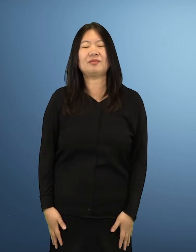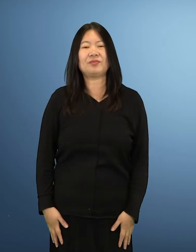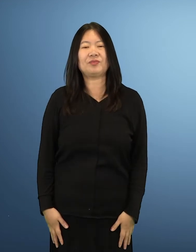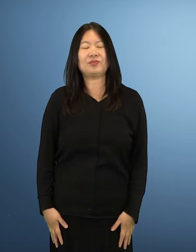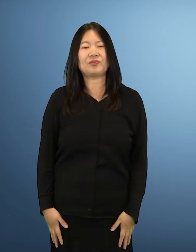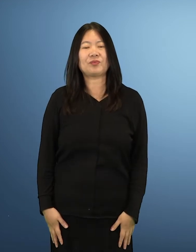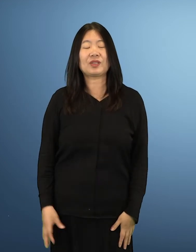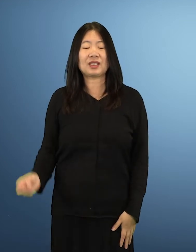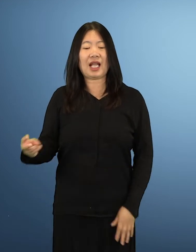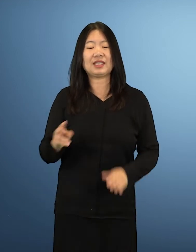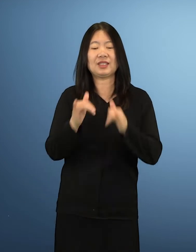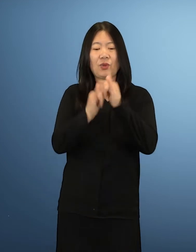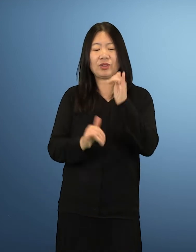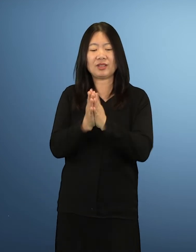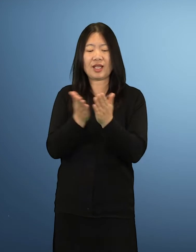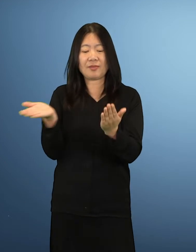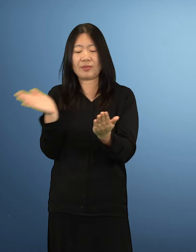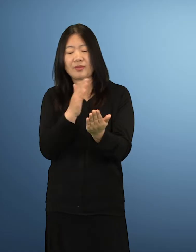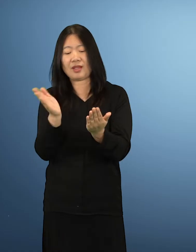뒤져보니까